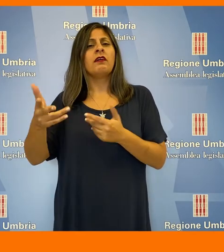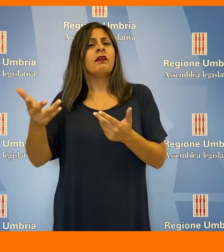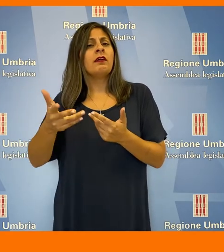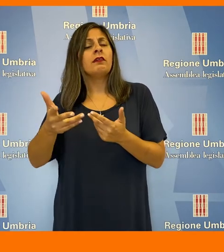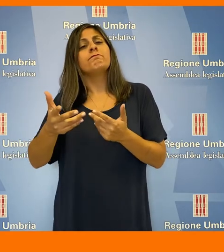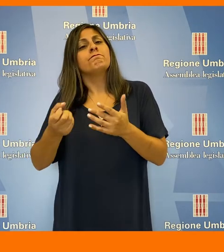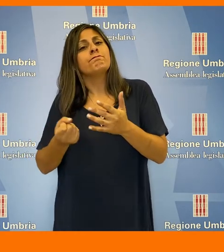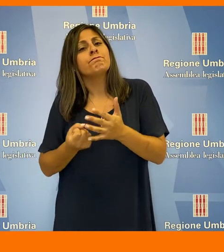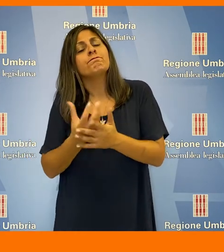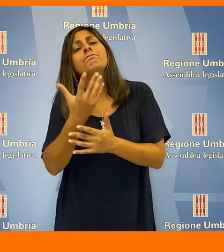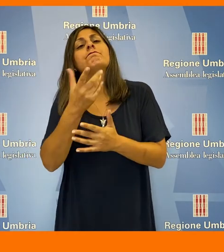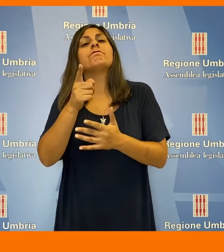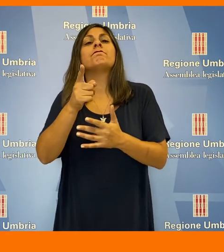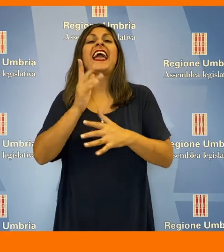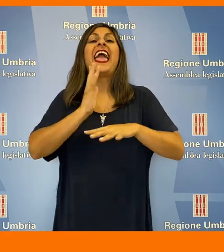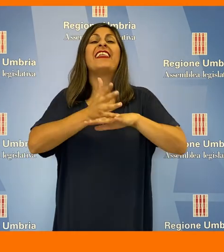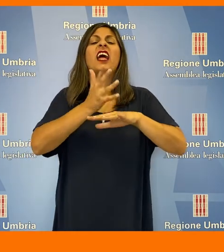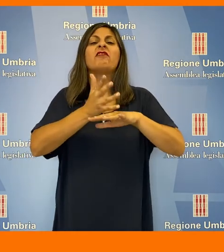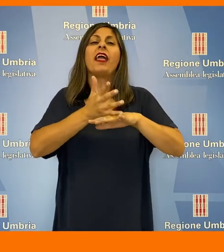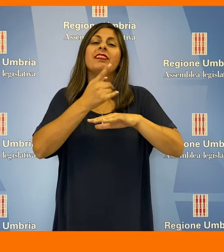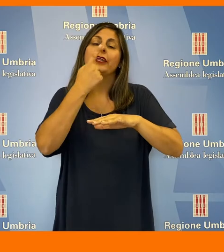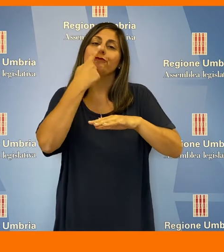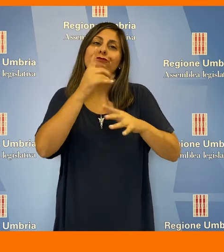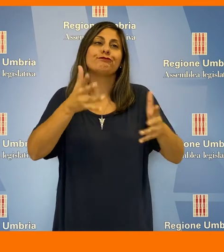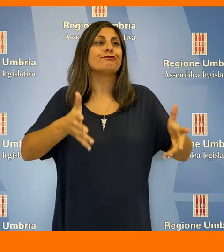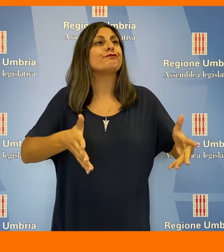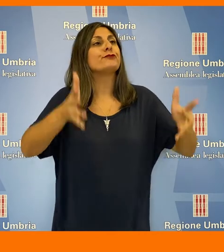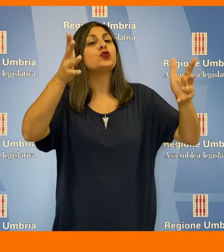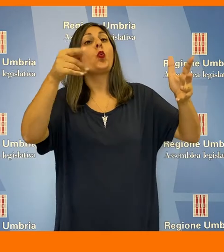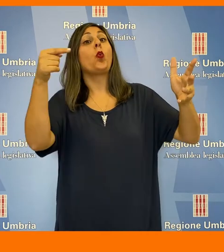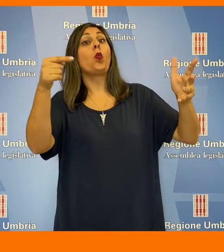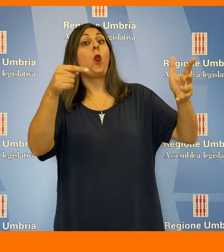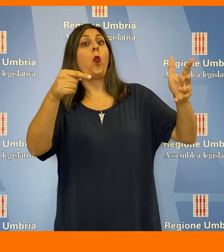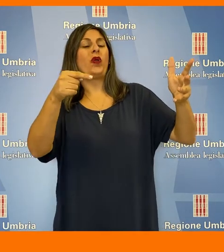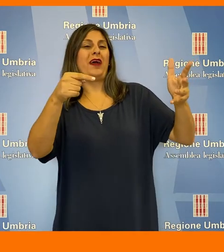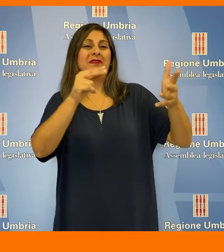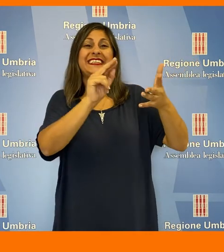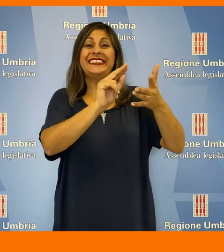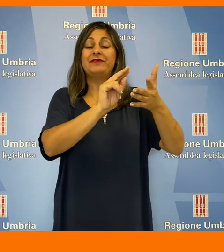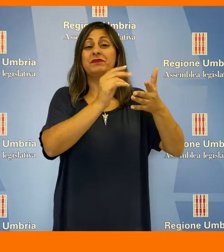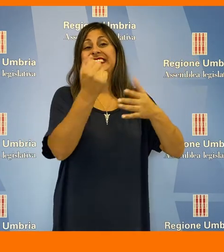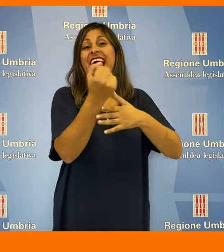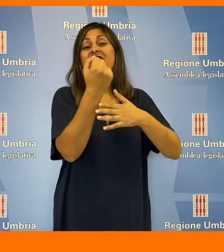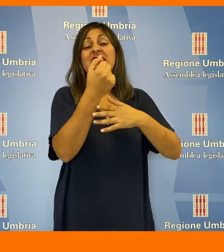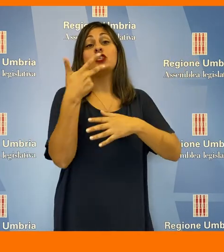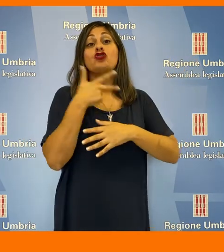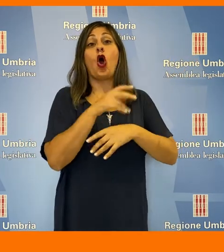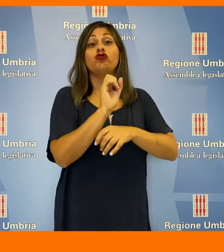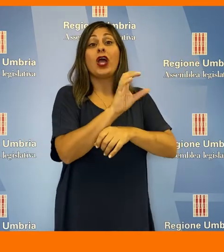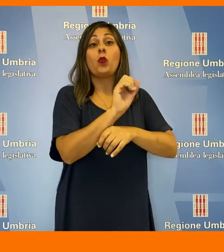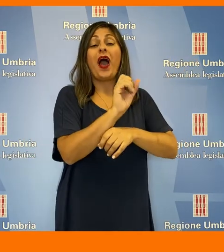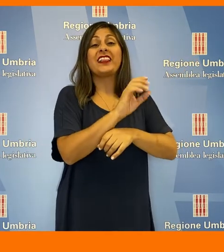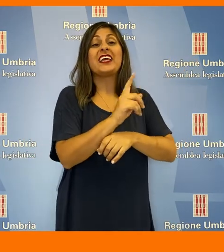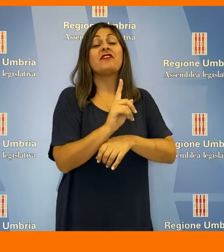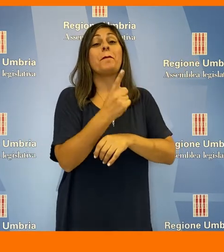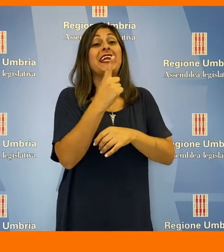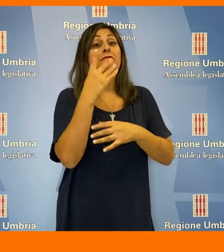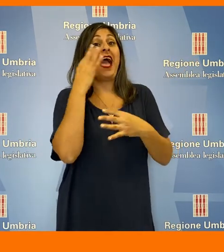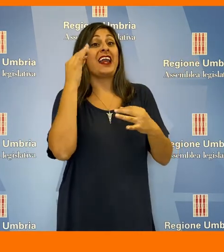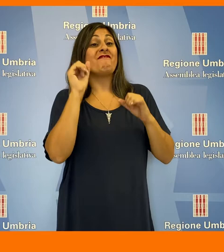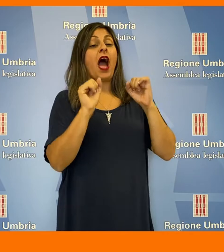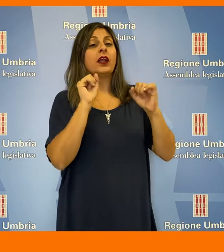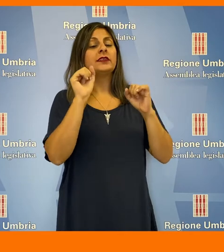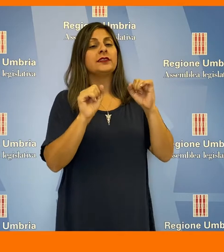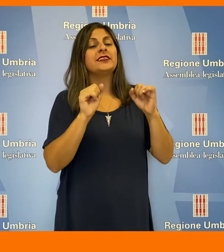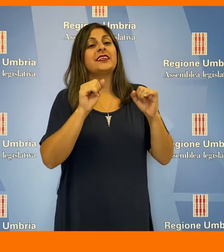la realizzazione di interventi di adeguamento delle strutture dei servizi socio-educativi per la prima